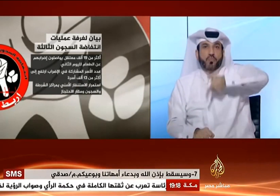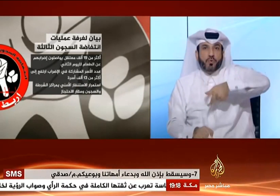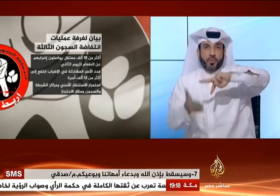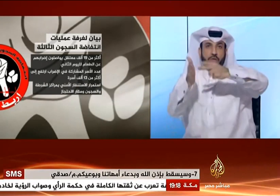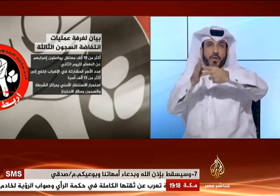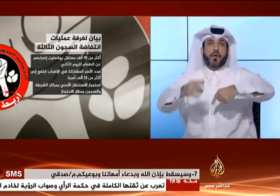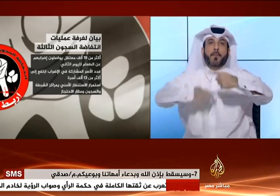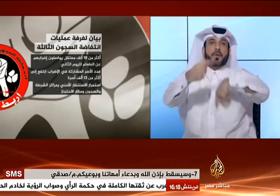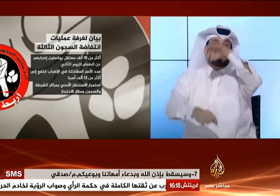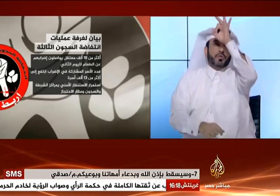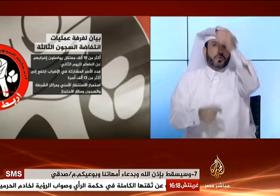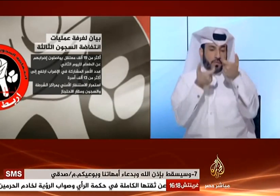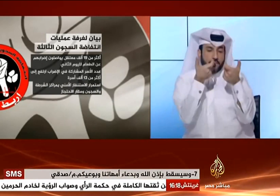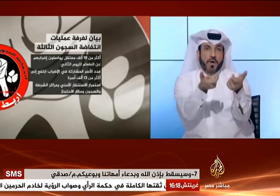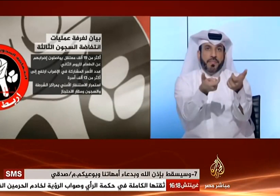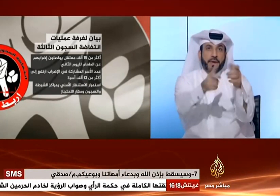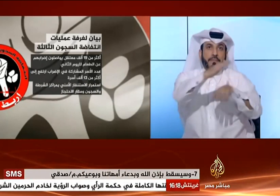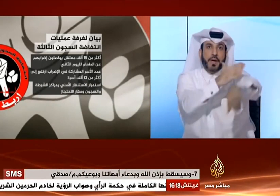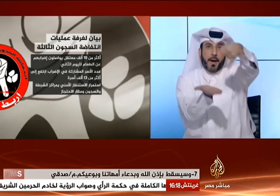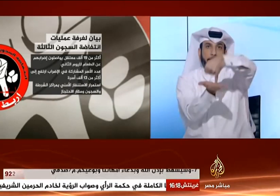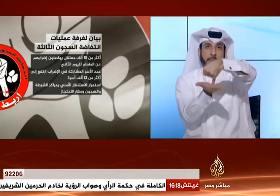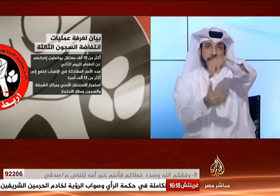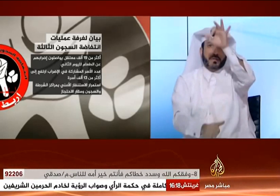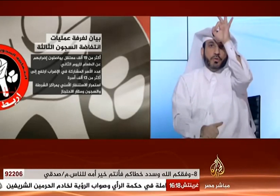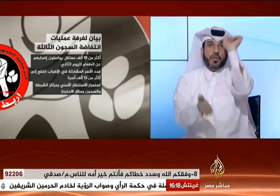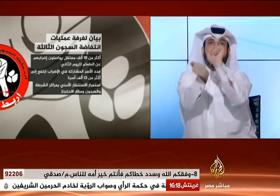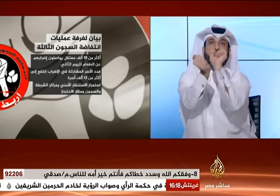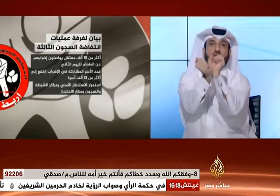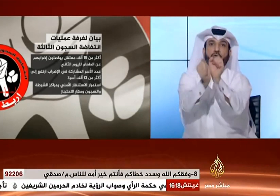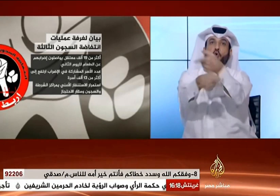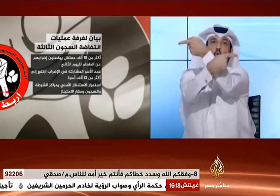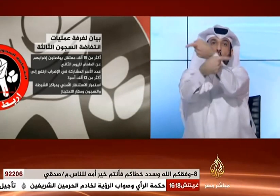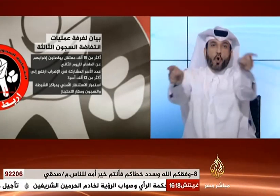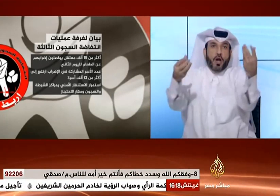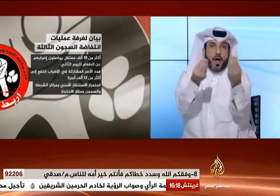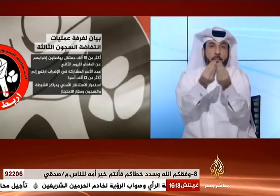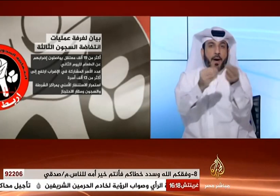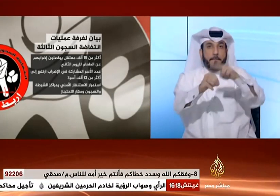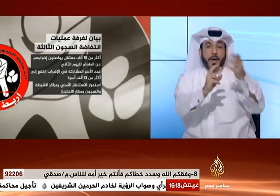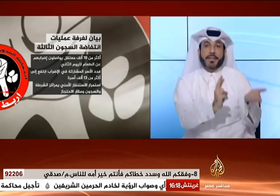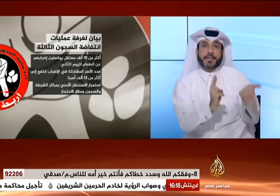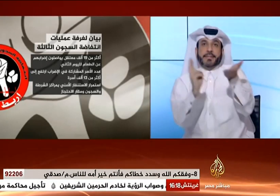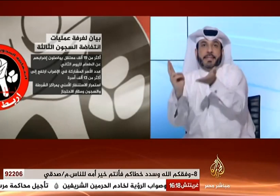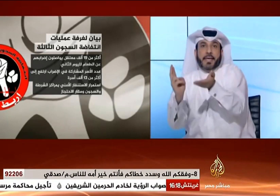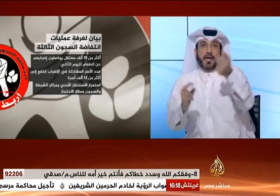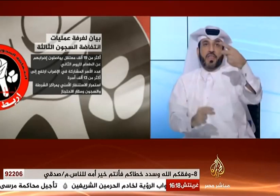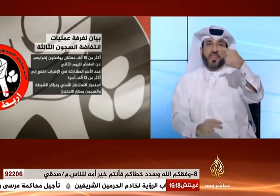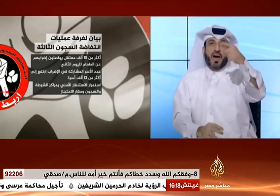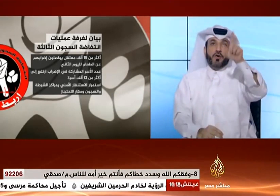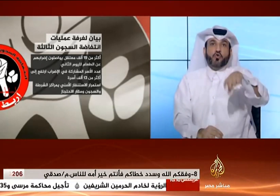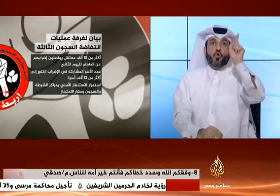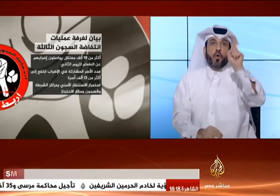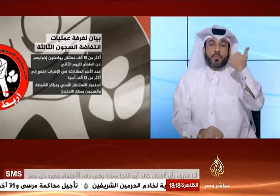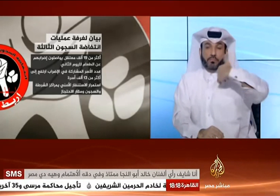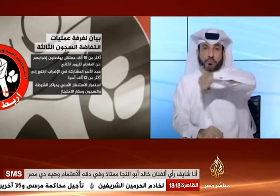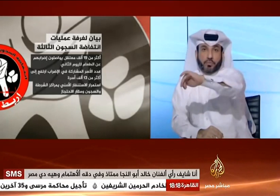الانتفاضه استمرار الاستنفار الامني داخل وحدات ومراكز الشرطه والسجون ومقر الاحتجاز ومنع الزياره لليوم